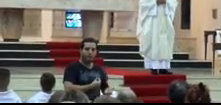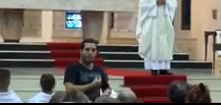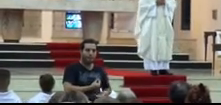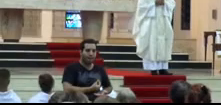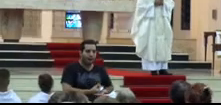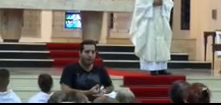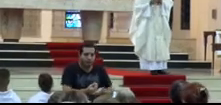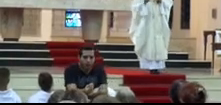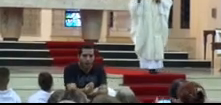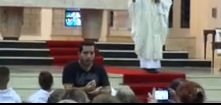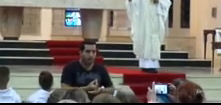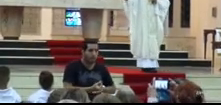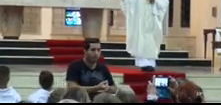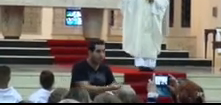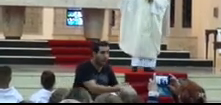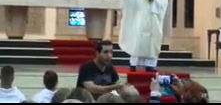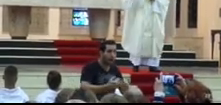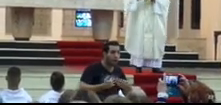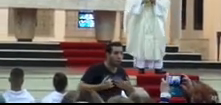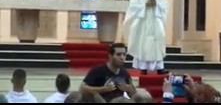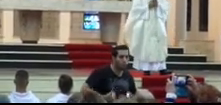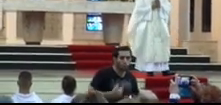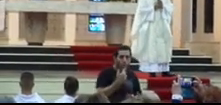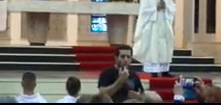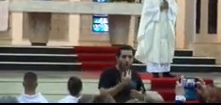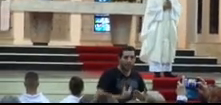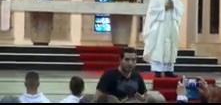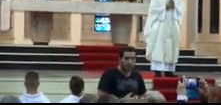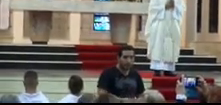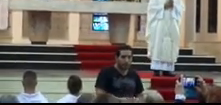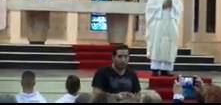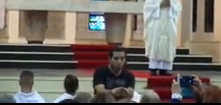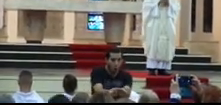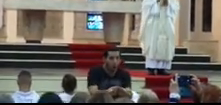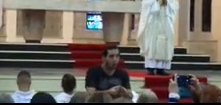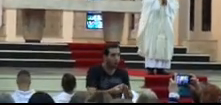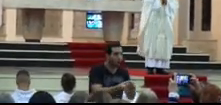nós. O evangelho que nós acabamos de ouvir,